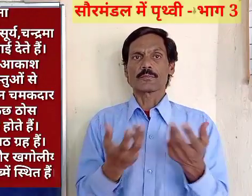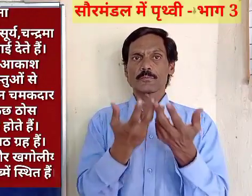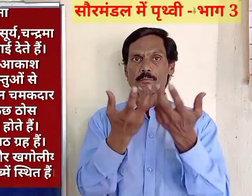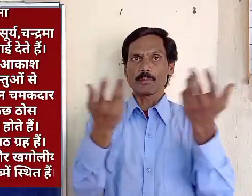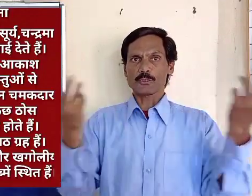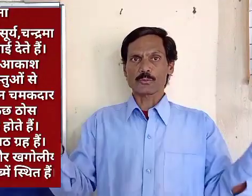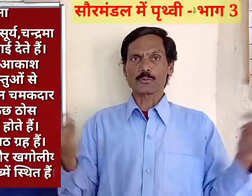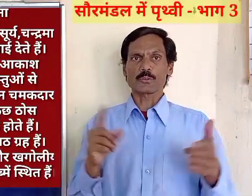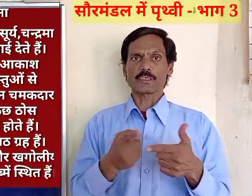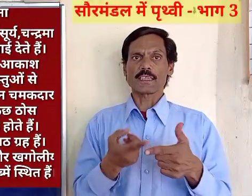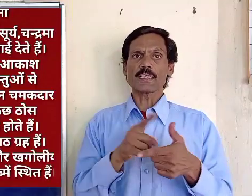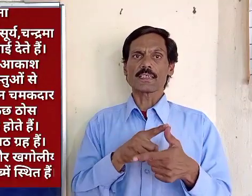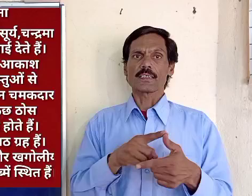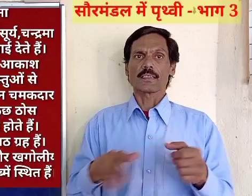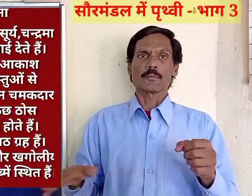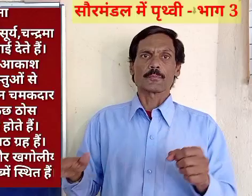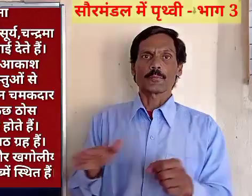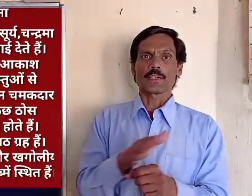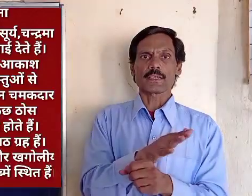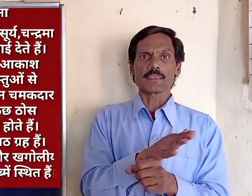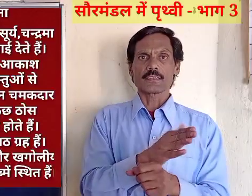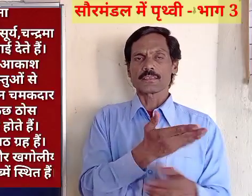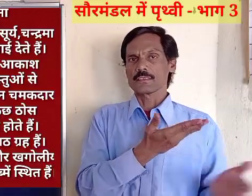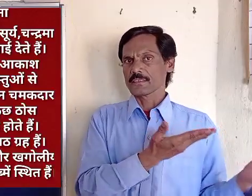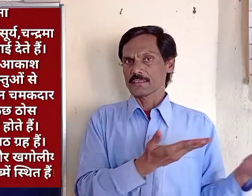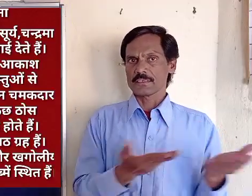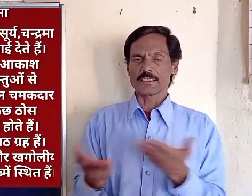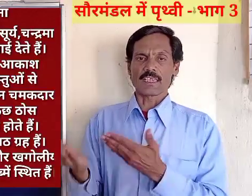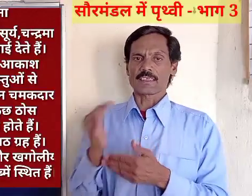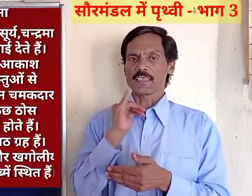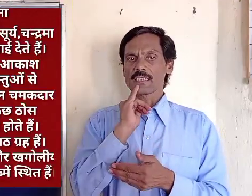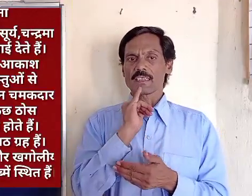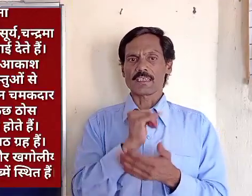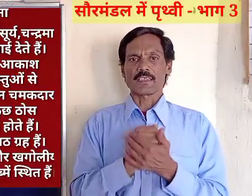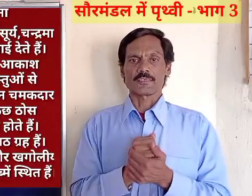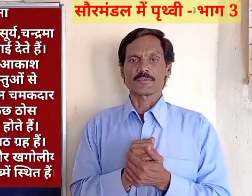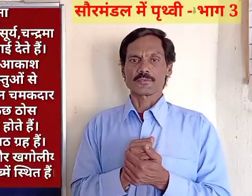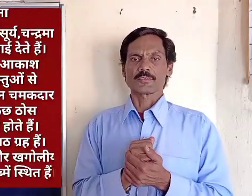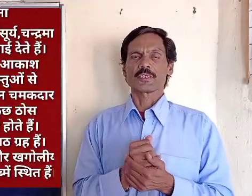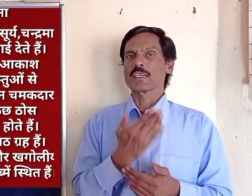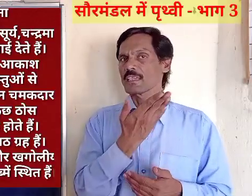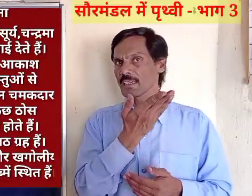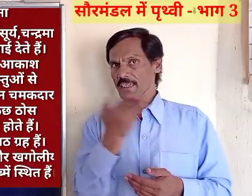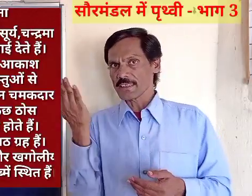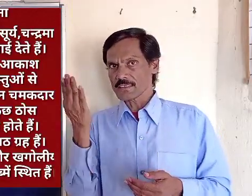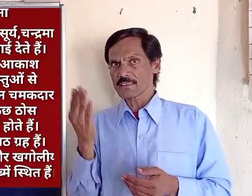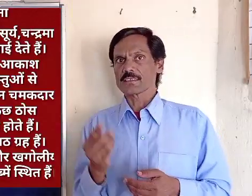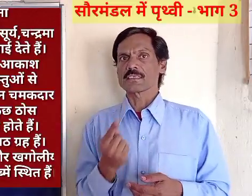चमकदार वस्तुओं से भर जाता है। इन